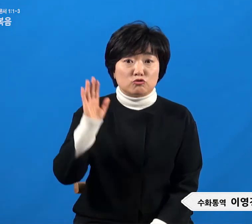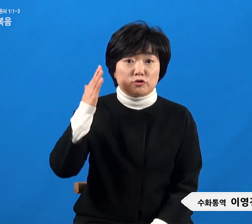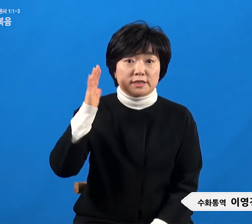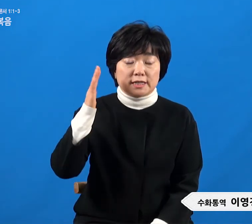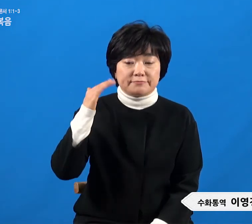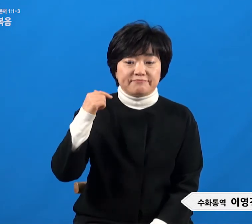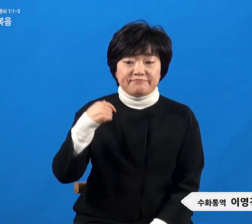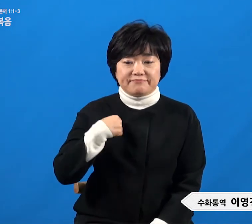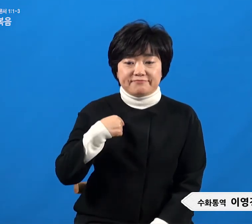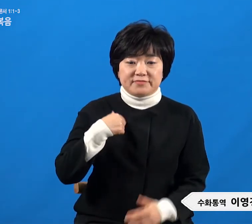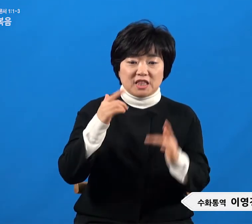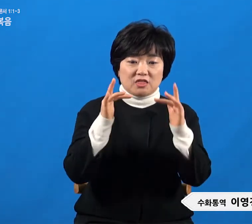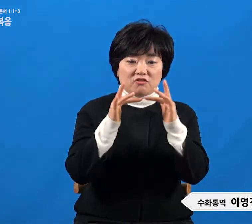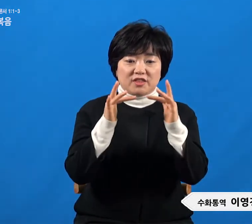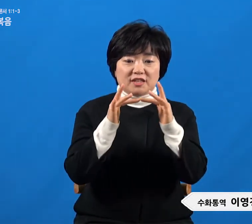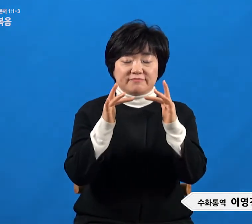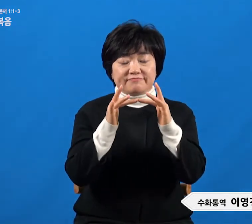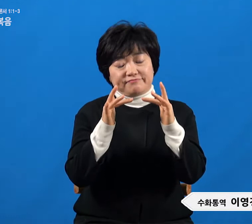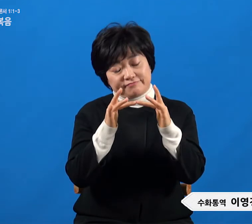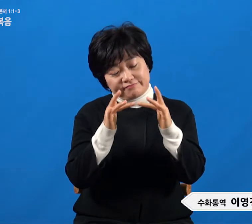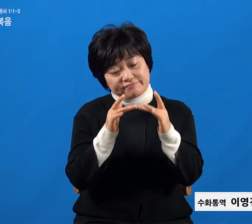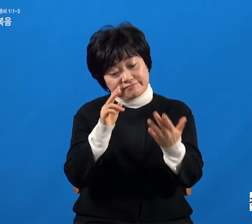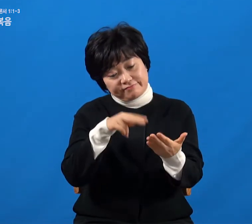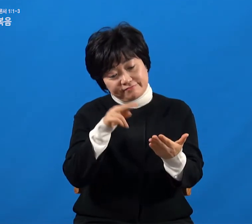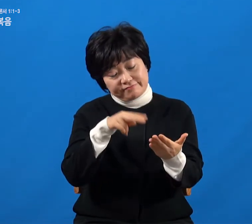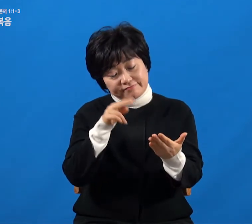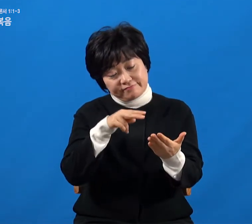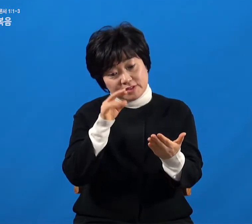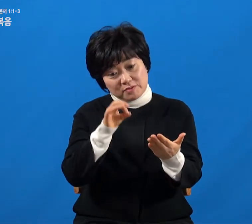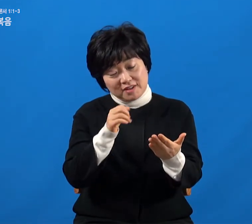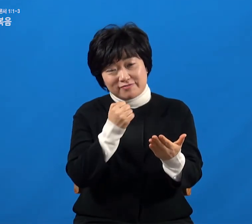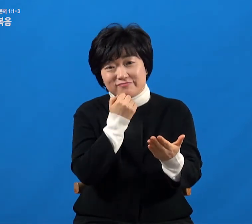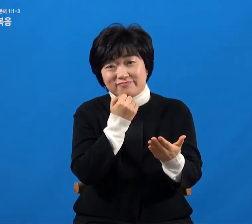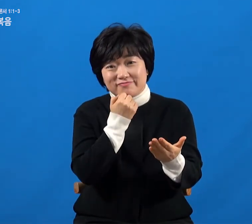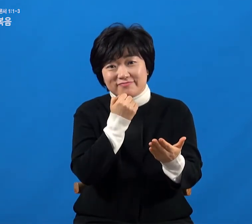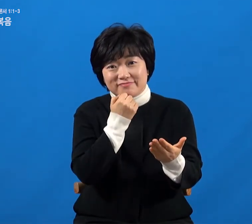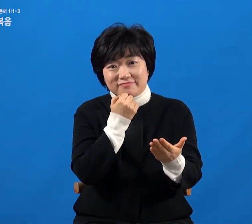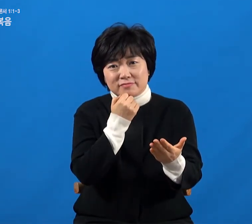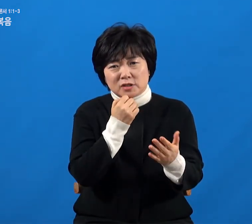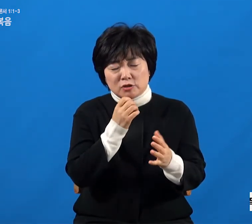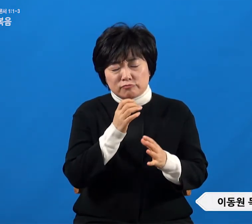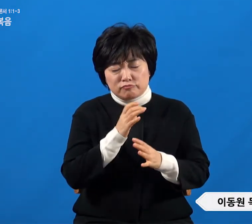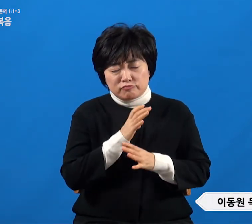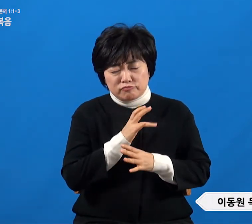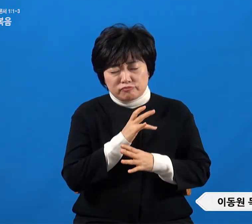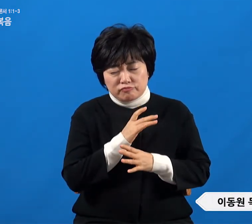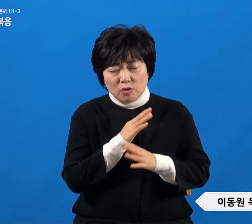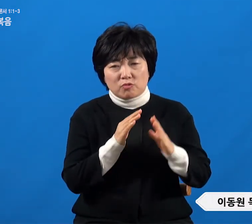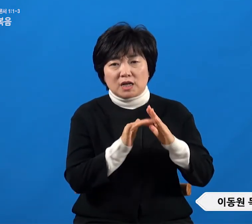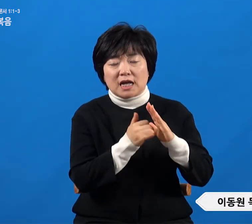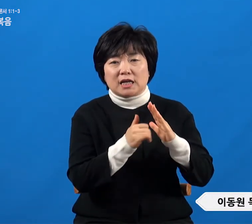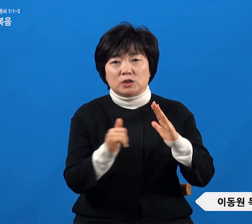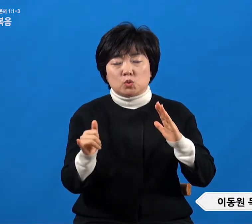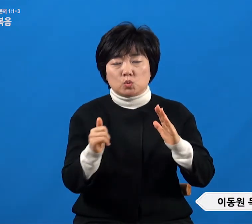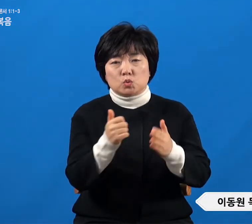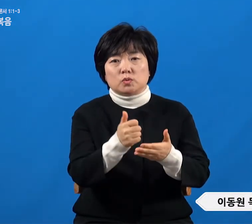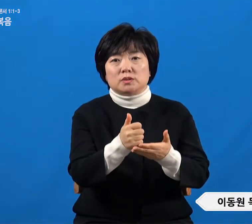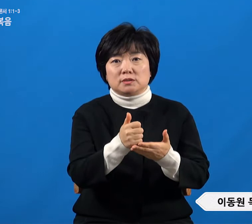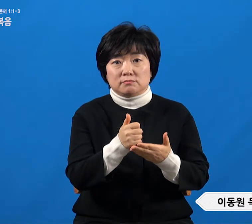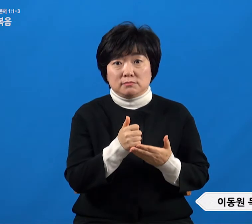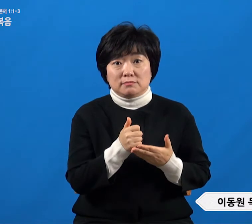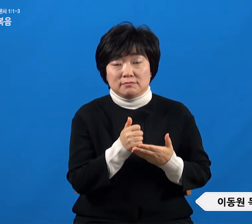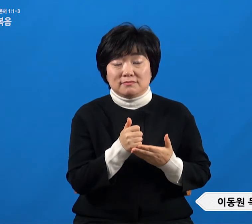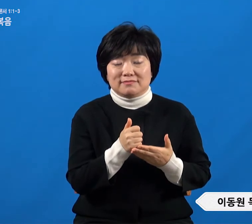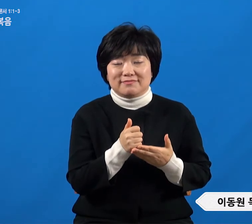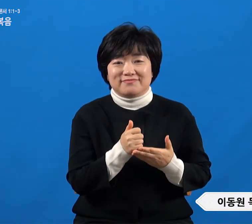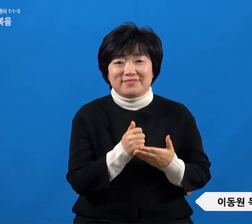최근에 저는 인터넷을 뒤지다가 인터넷 유머로 무서운 가족 손님이라는 한 사진이